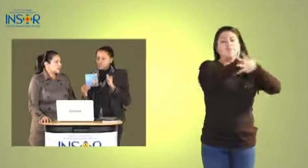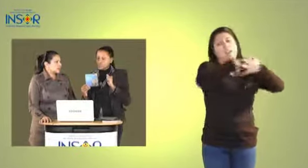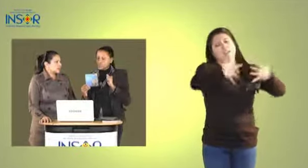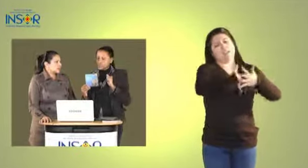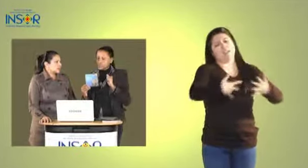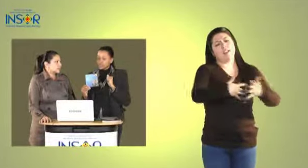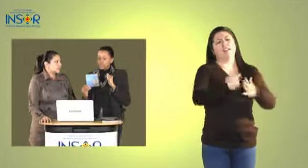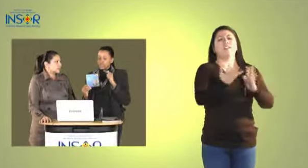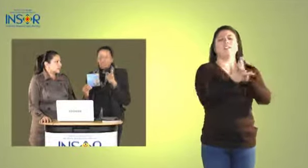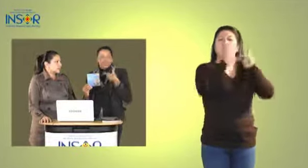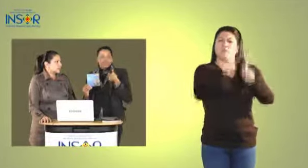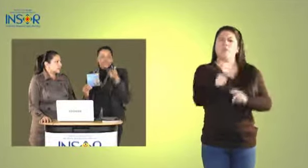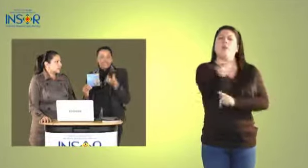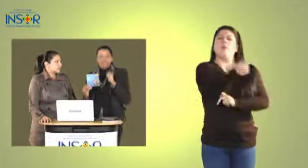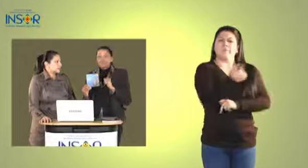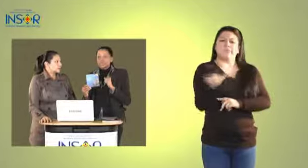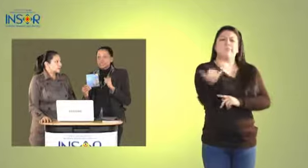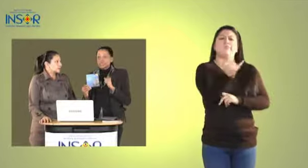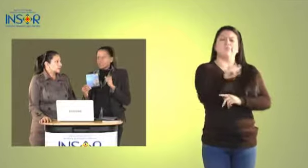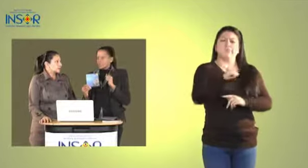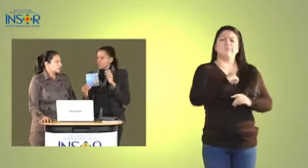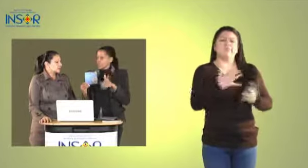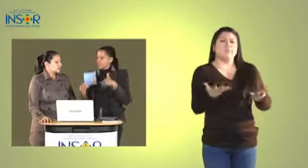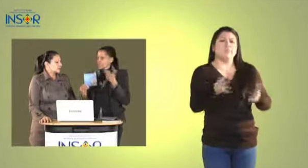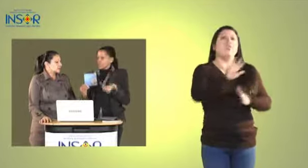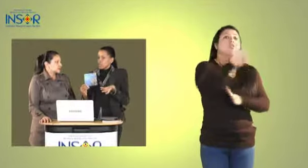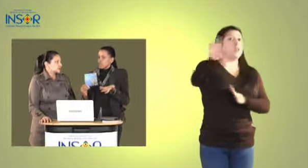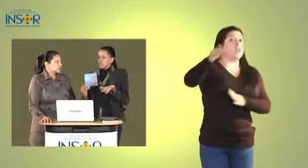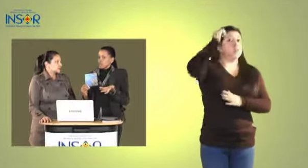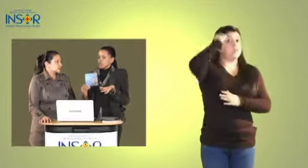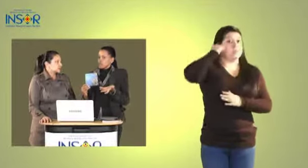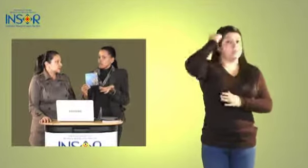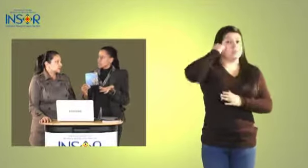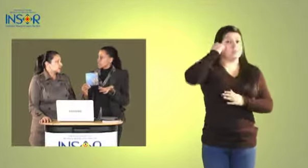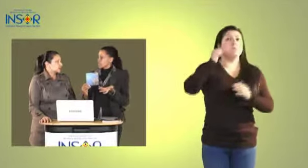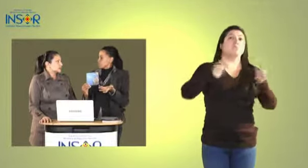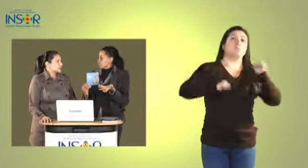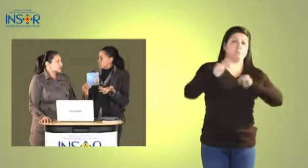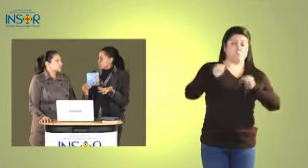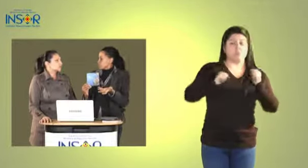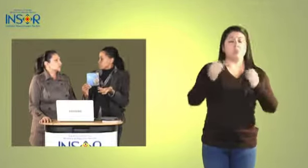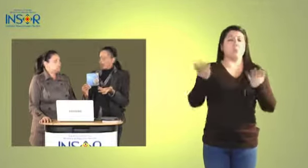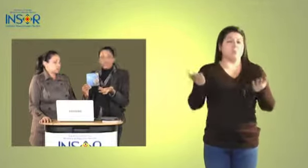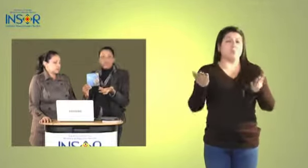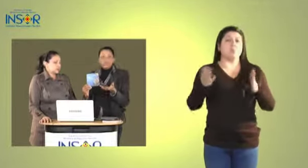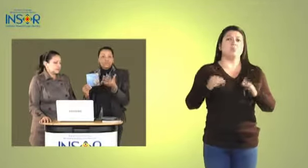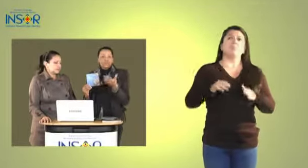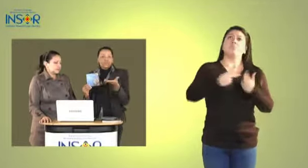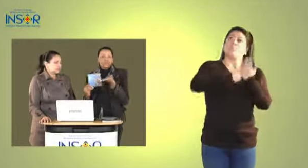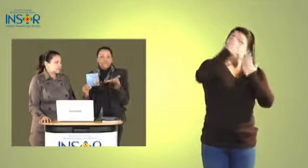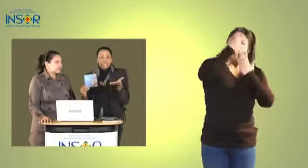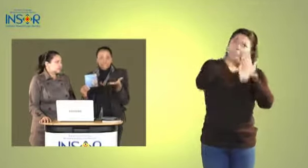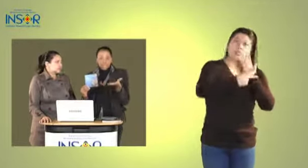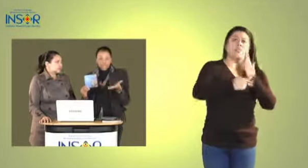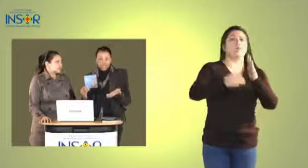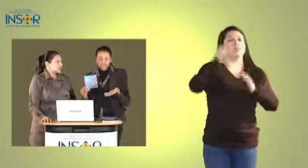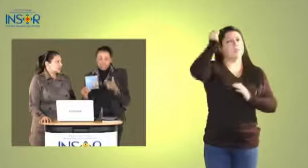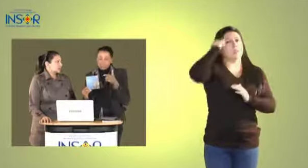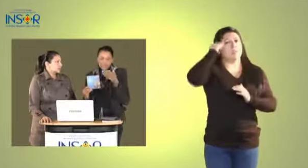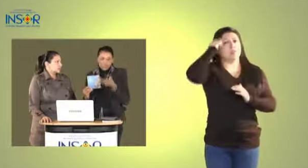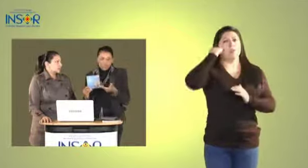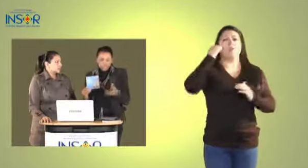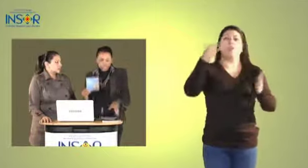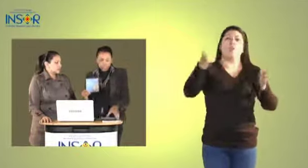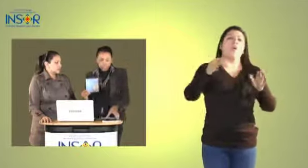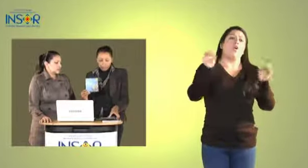ricos a los estudiantes, y donde ustedes como docentes pueden poner puesta en marcha con proyectos pedagógicos o lecturas